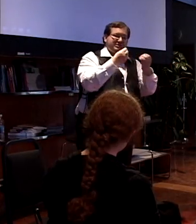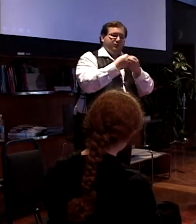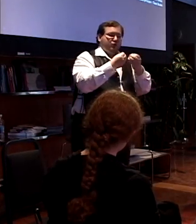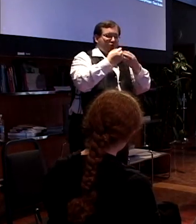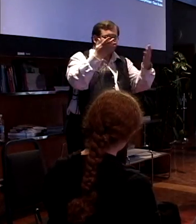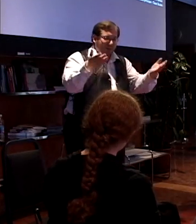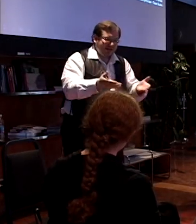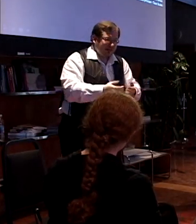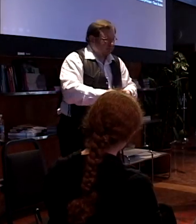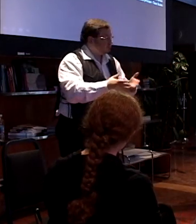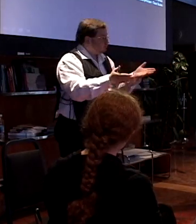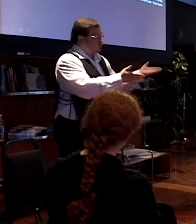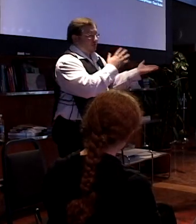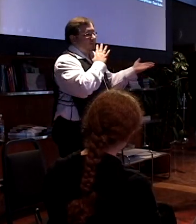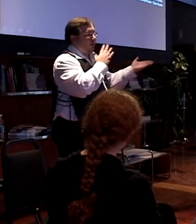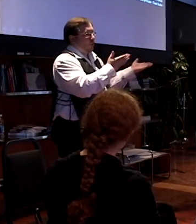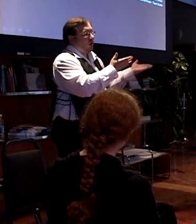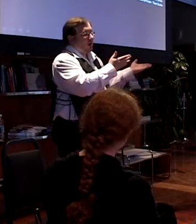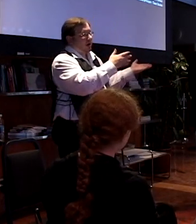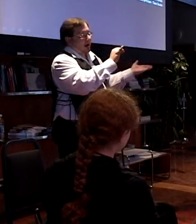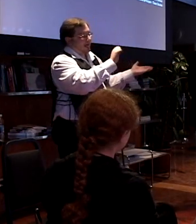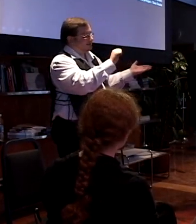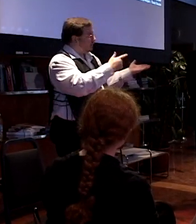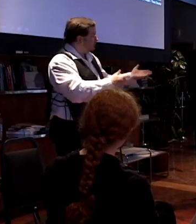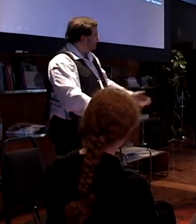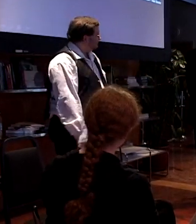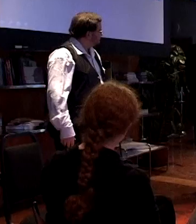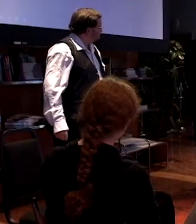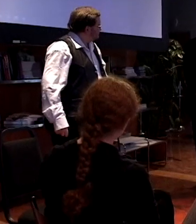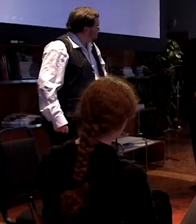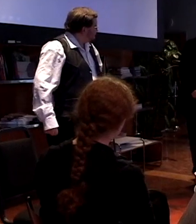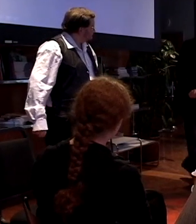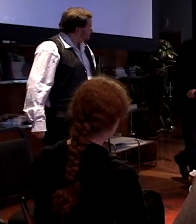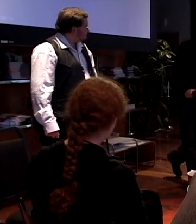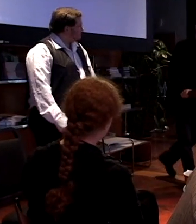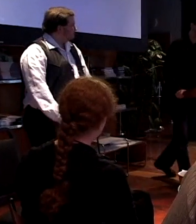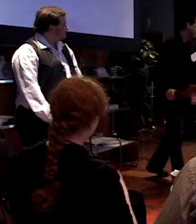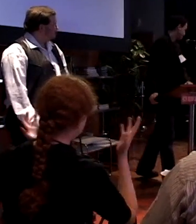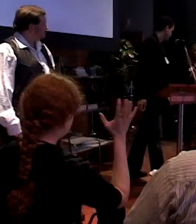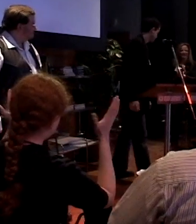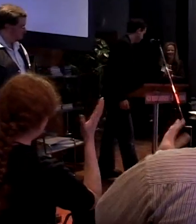Merci encore.